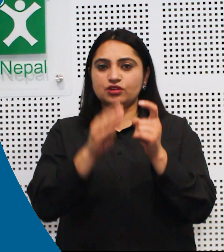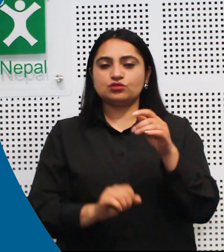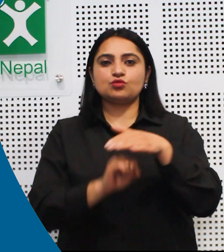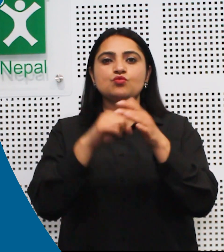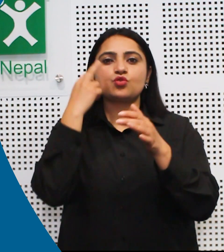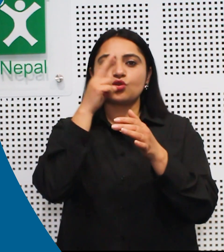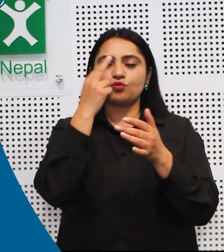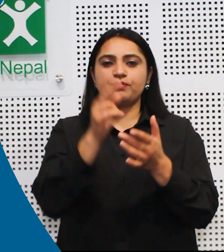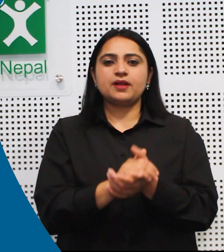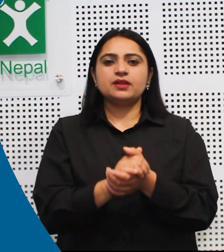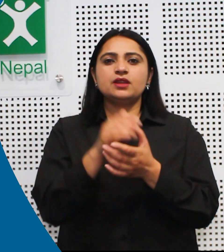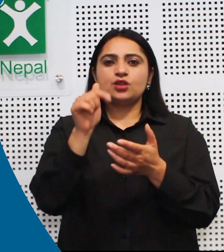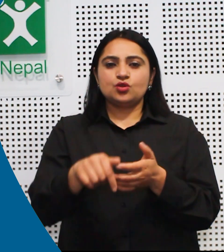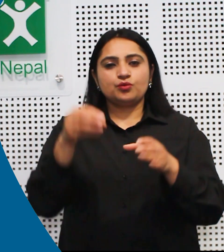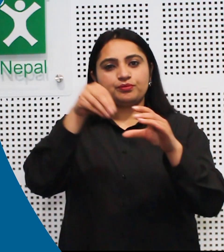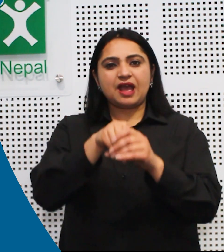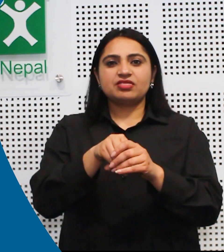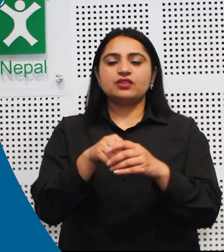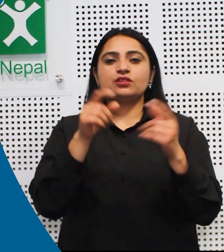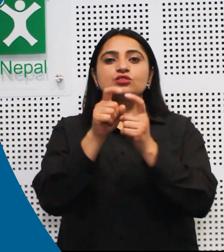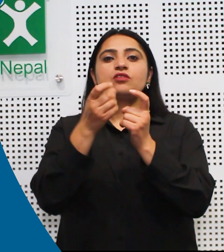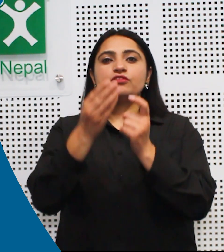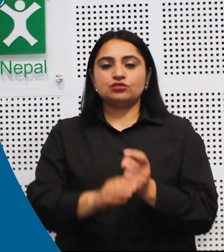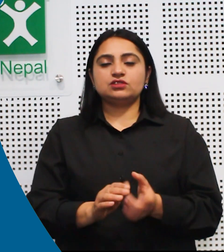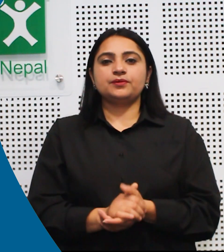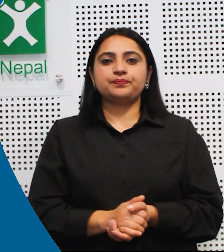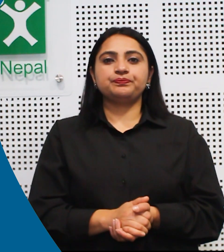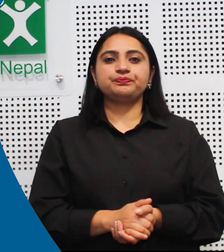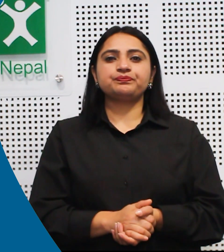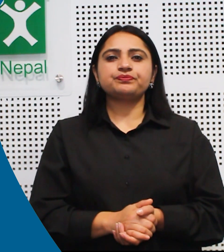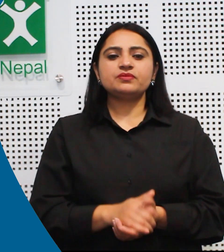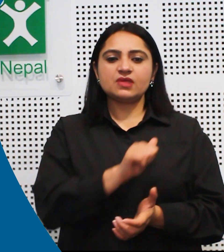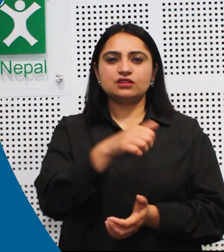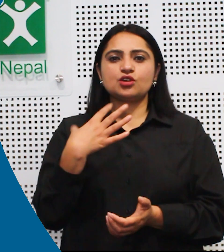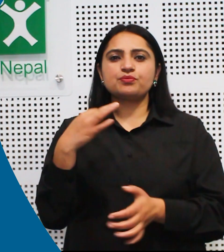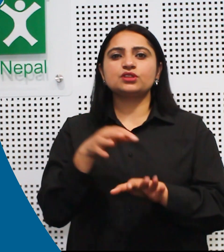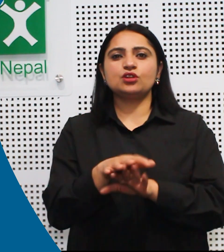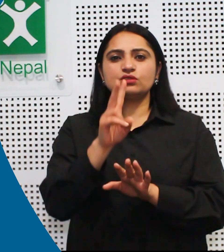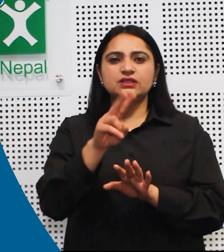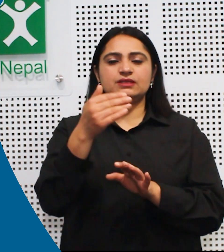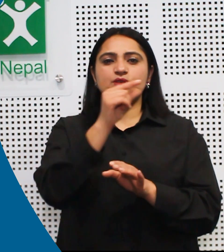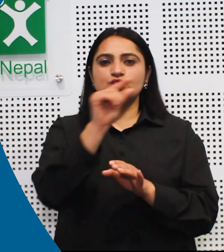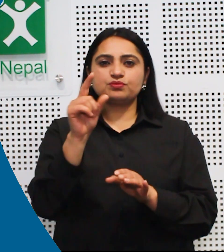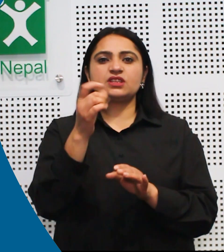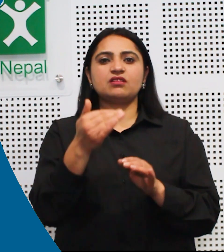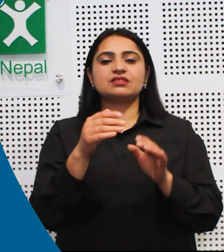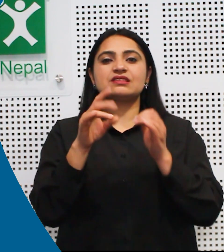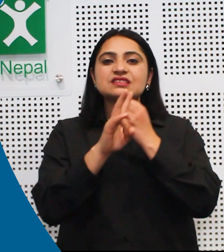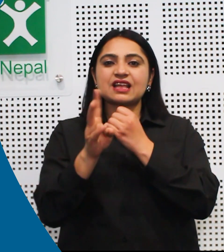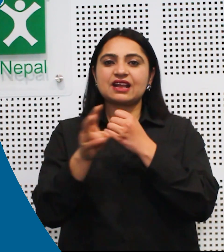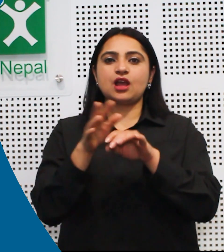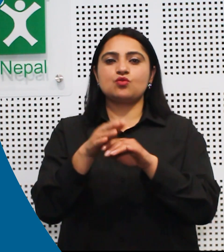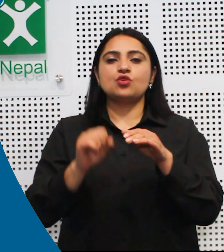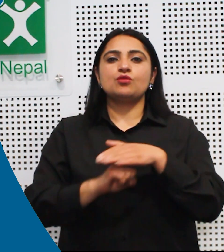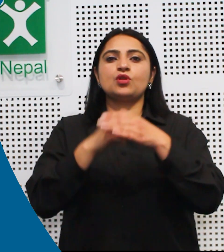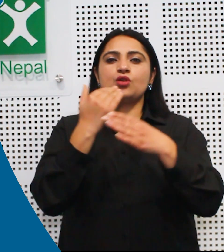रूपमा चाहिँ अब यो इन्टरनल छलफलहरू हुन्छ। त्यसमा चाहिँ जस्तै आन्तरिकै हुन्छ, जनप्रतिनिधिहरू, त्यसपछि विषयगत शाखाहरू हैन, प्रमुख